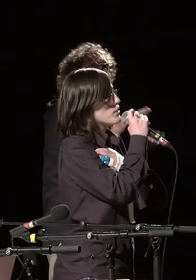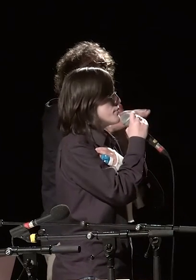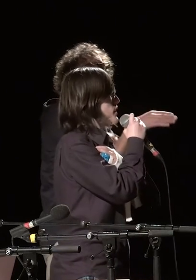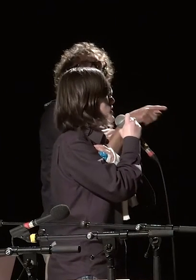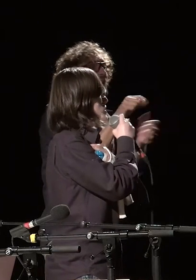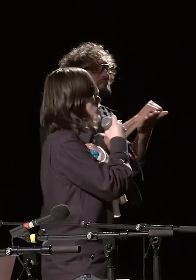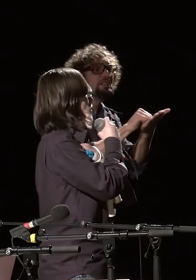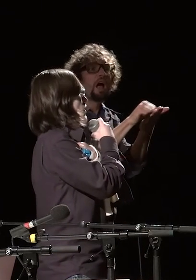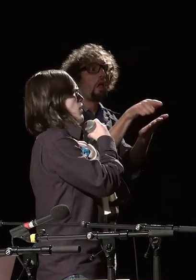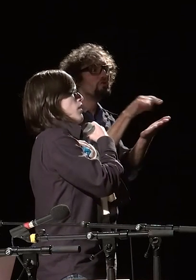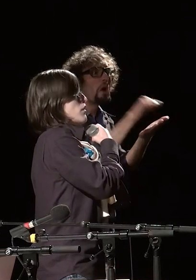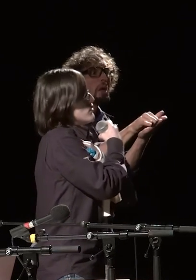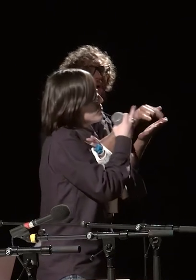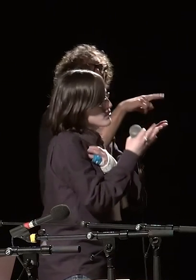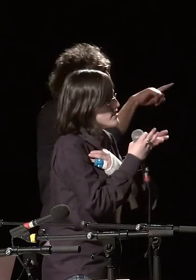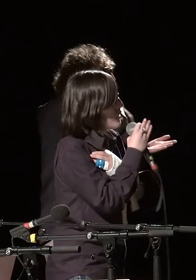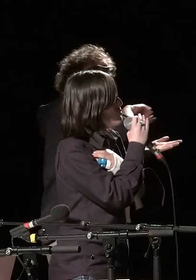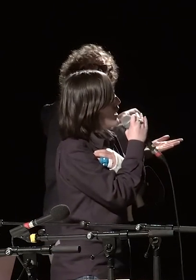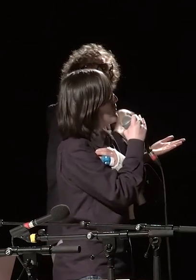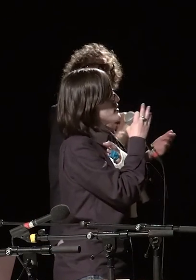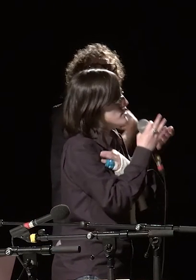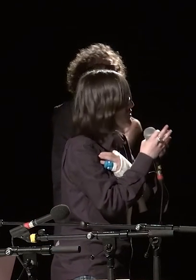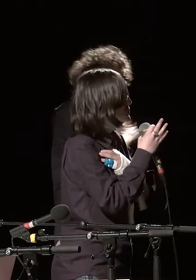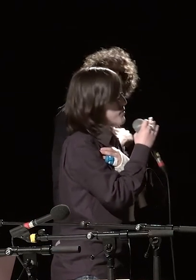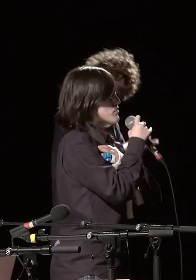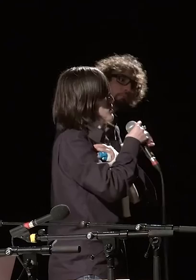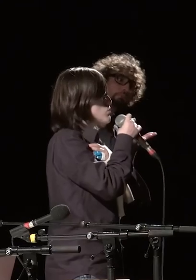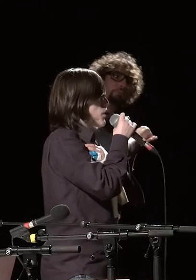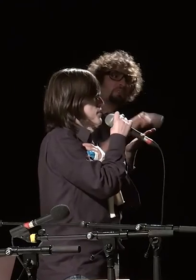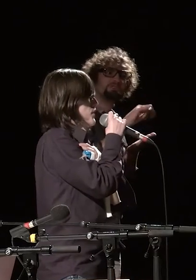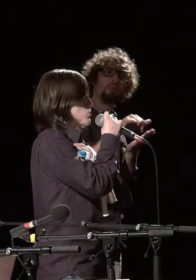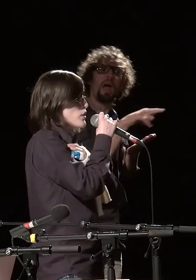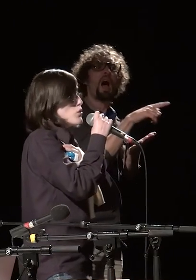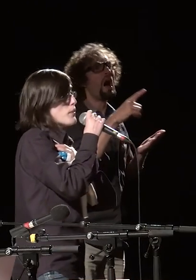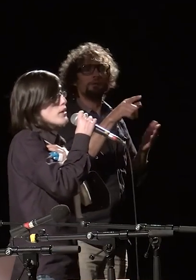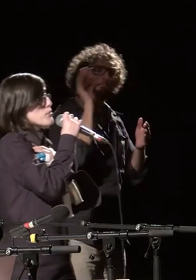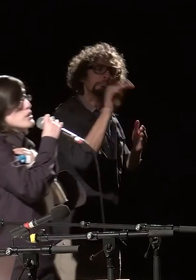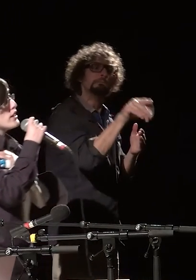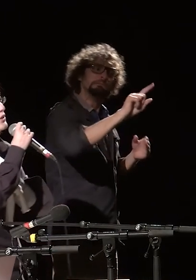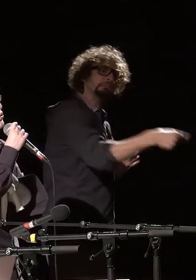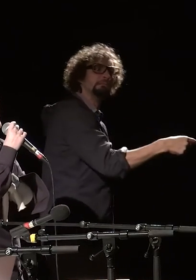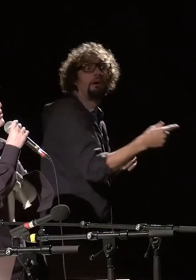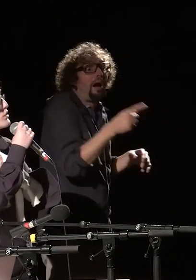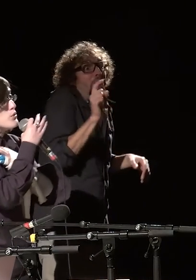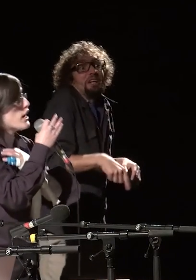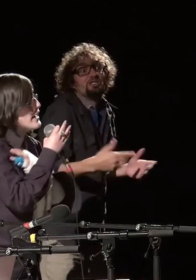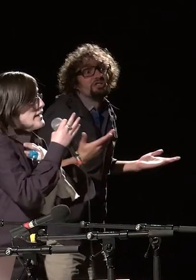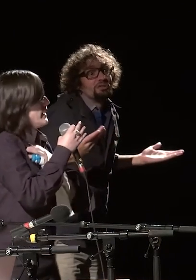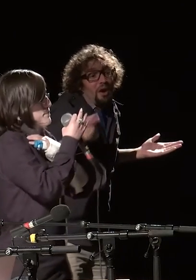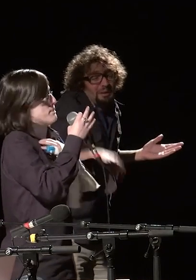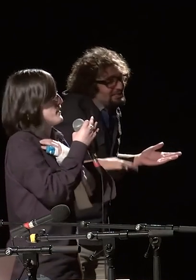alors que tout le monde l'a fait, qui pourrissent la poubelle mais qui la vident pas, parce que c'est toujours comme ça. Enfin, dans tous les lieux communs, à un moment donné, il y a toujours un moment